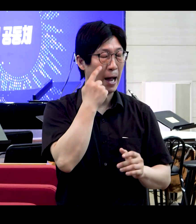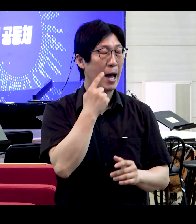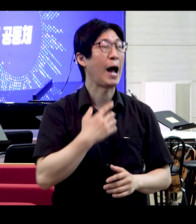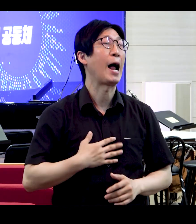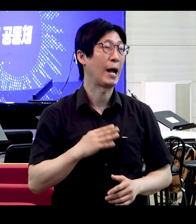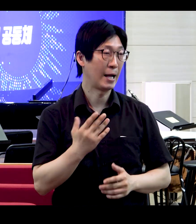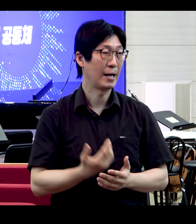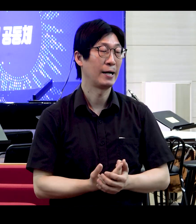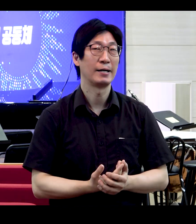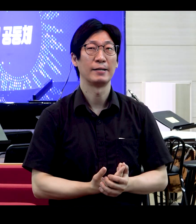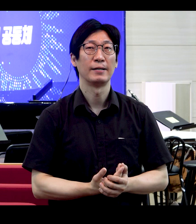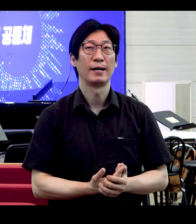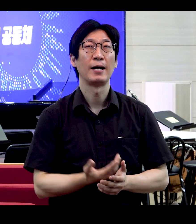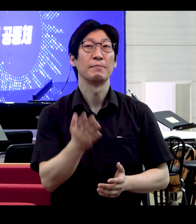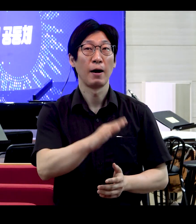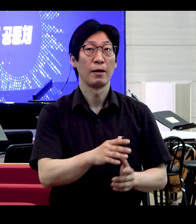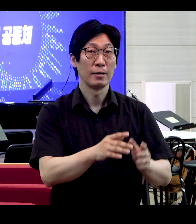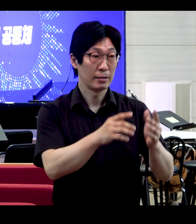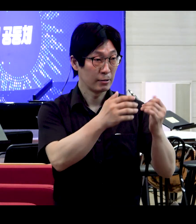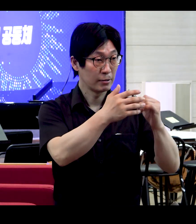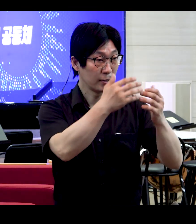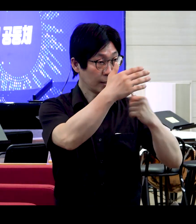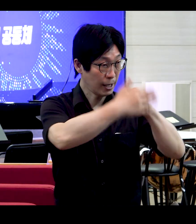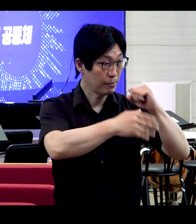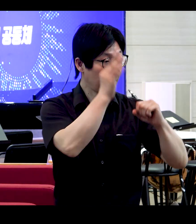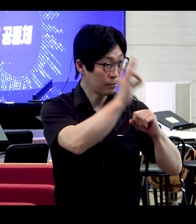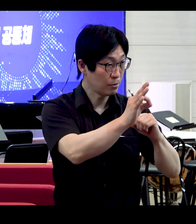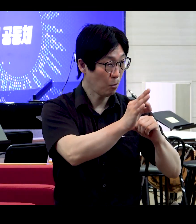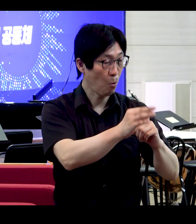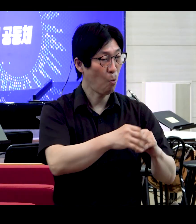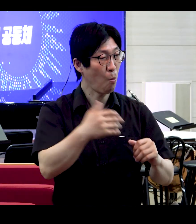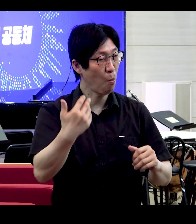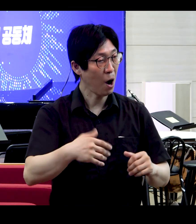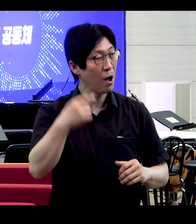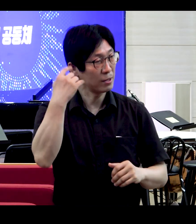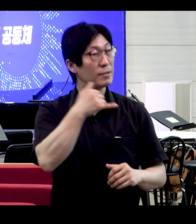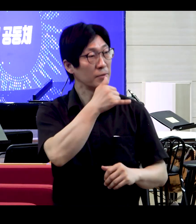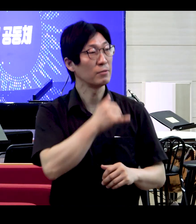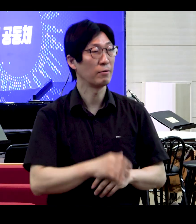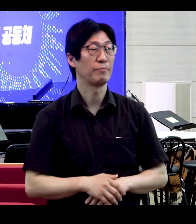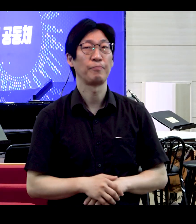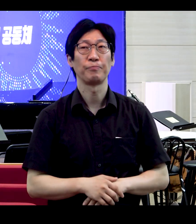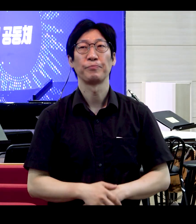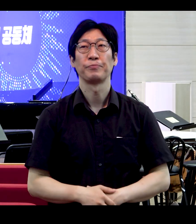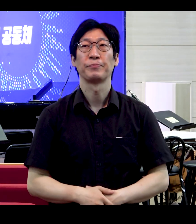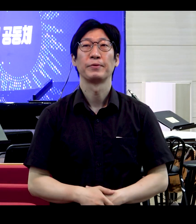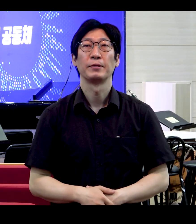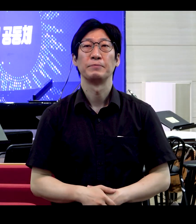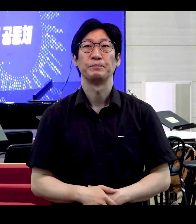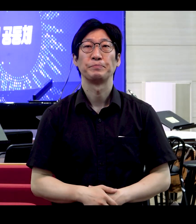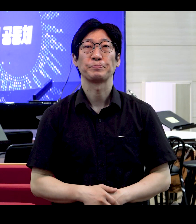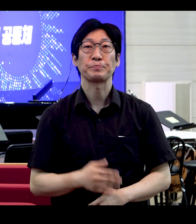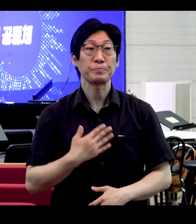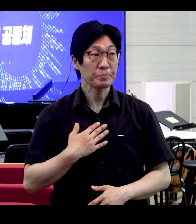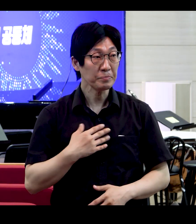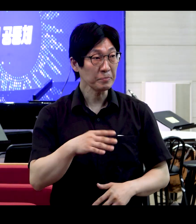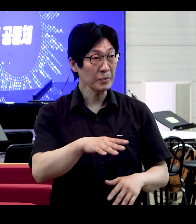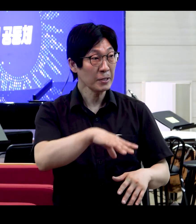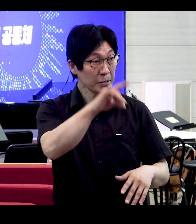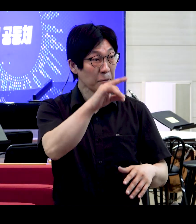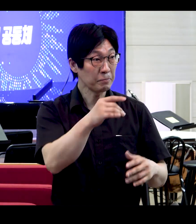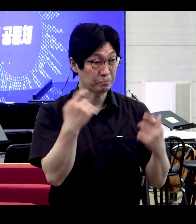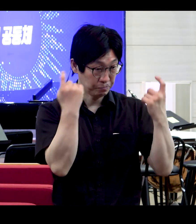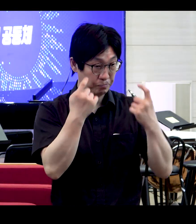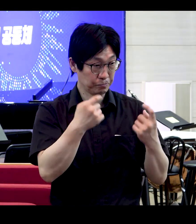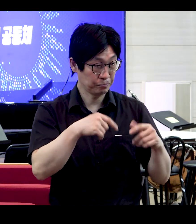그런데 정말 사진으로 봐도 엄청난 그런 계곡이 바로 그랜드 캐년입니다. 저는 처음에 그랜드 캐년